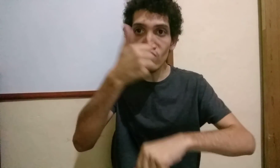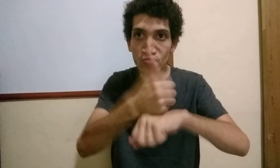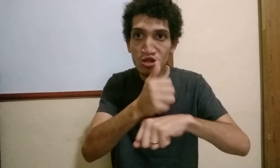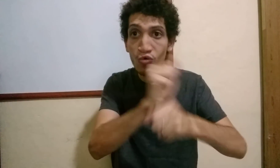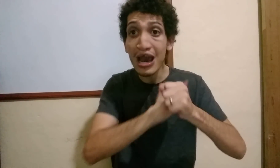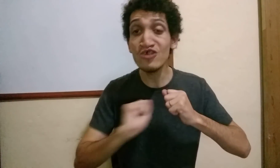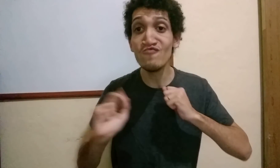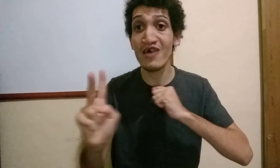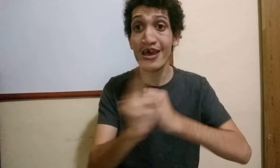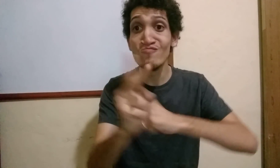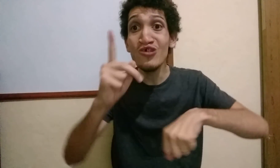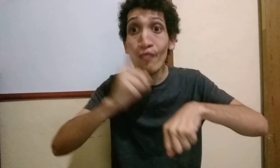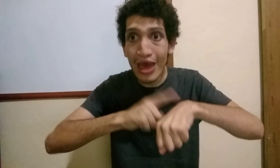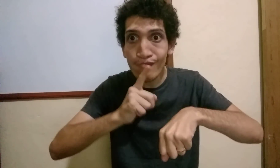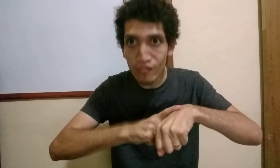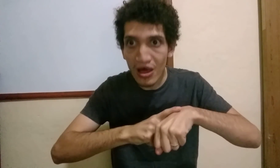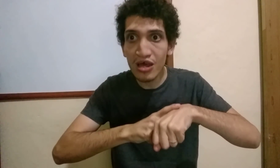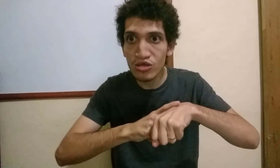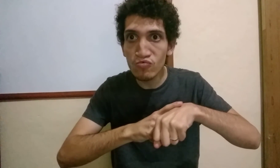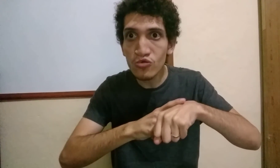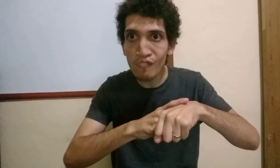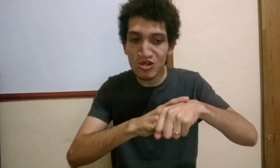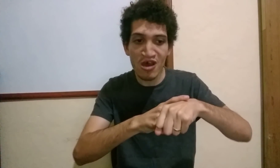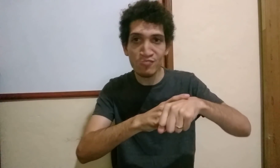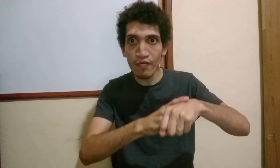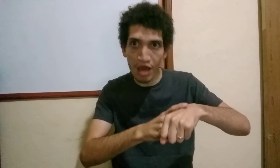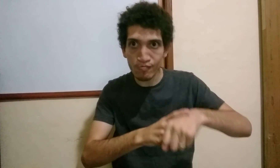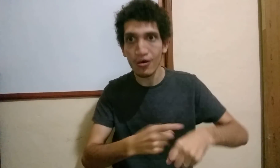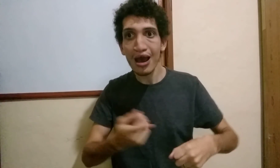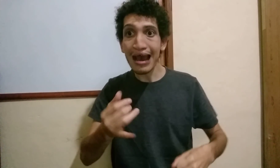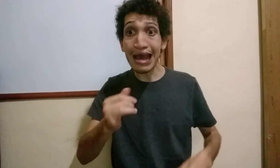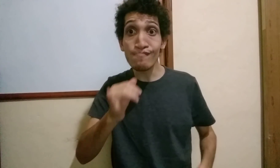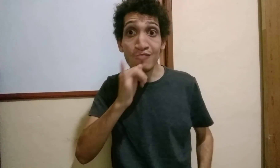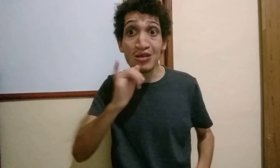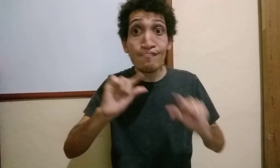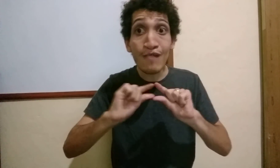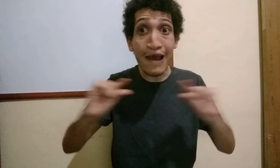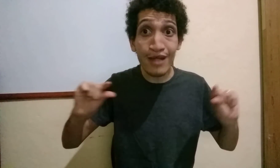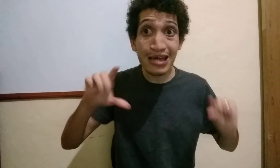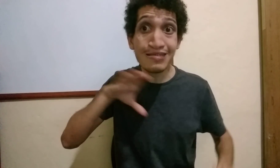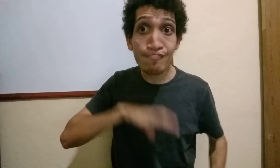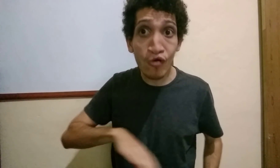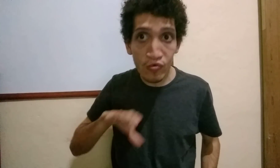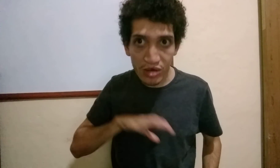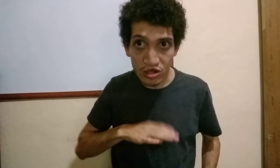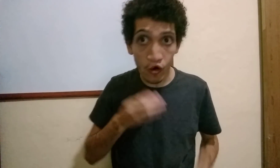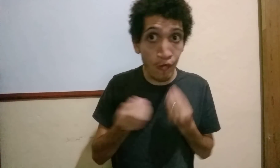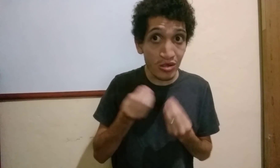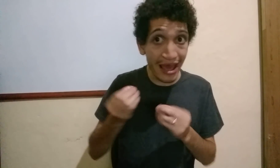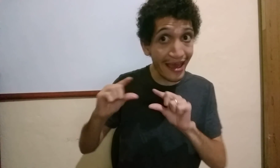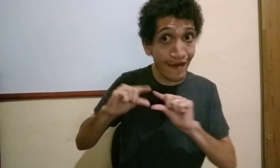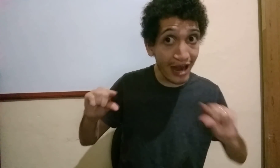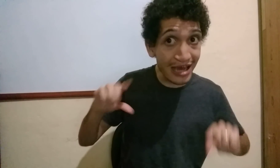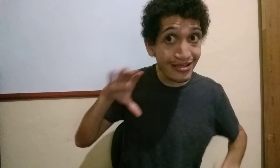tempo, né? Se usa com um adverbe de tempo! Aí, por exemplo, a praia em português! O que? Praia